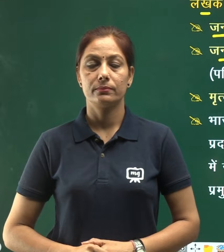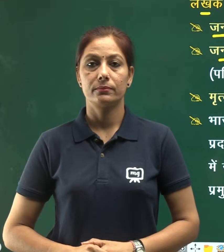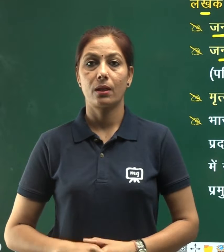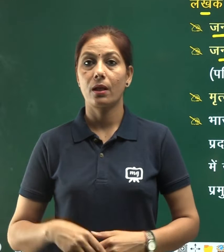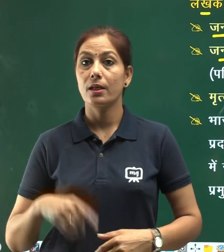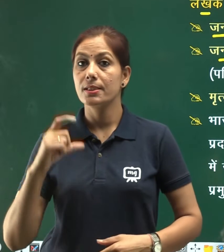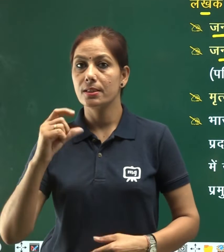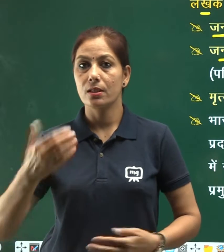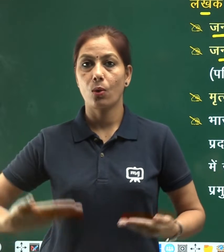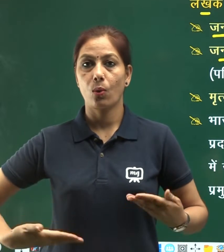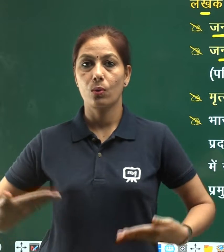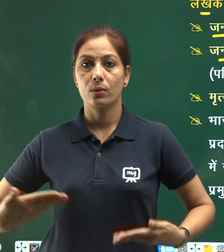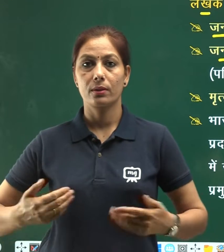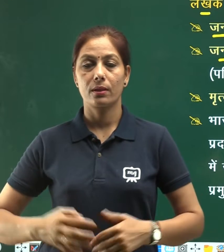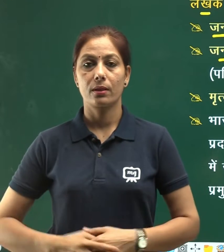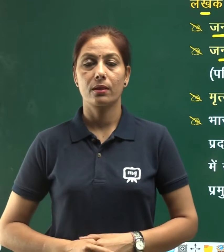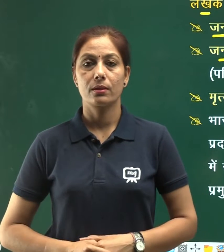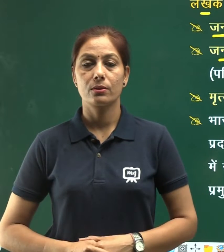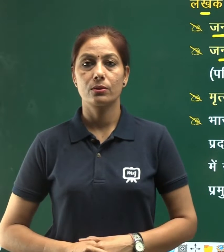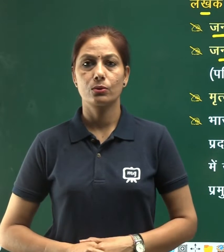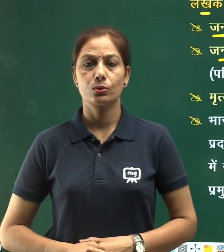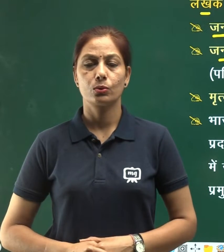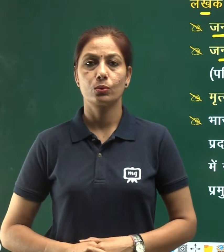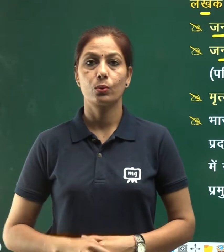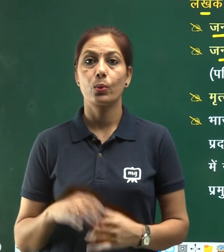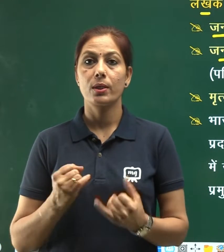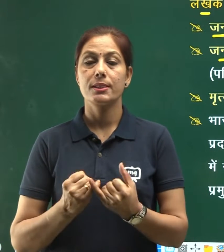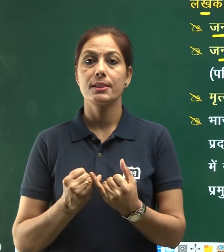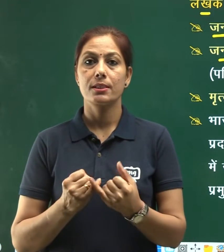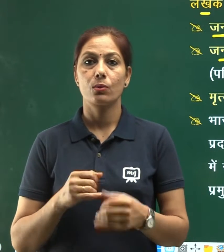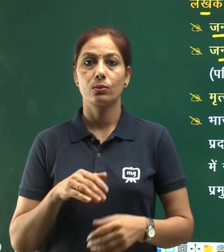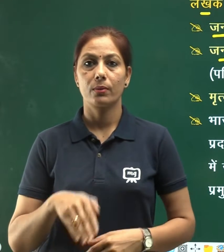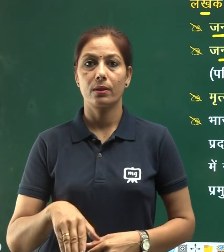कोलकाता है, जो पश्चिम बंगाल में है।